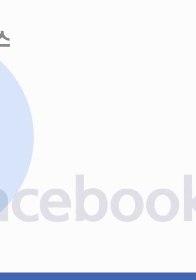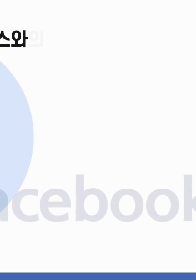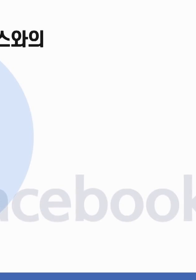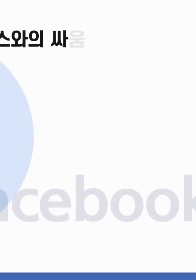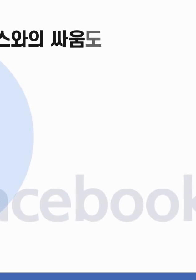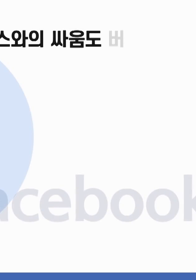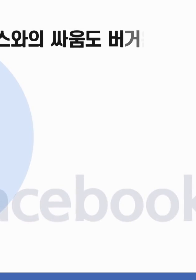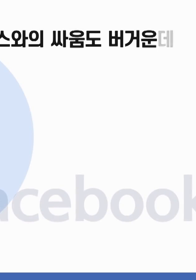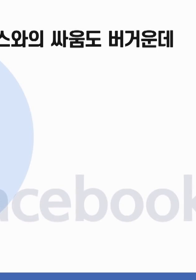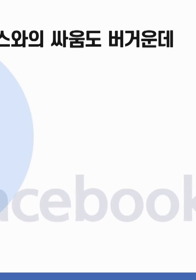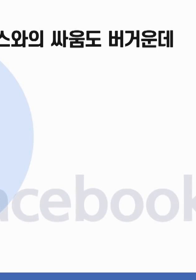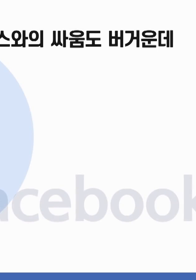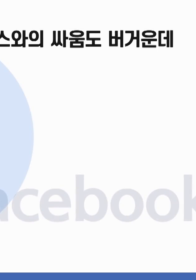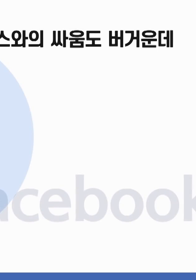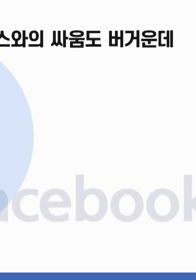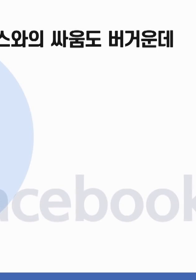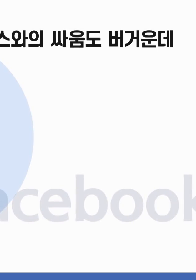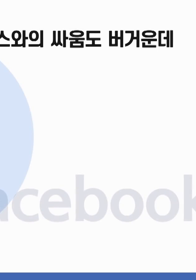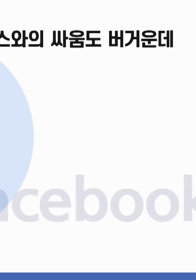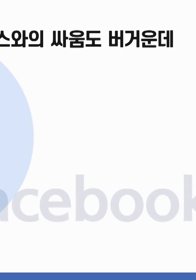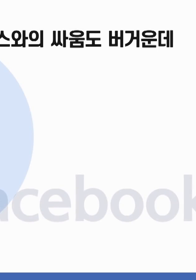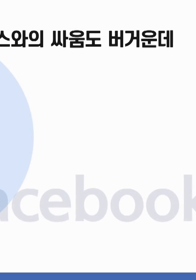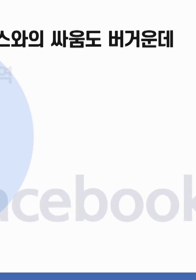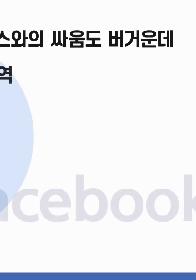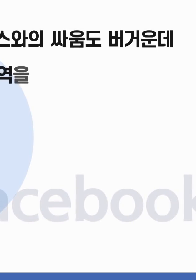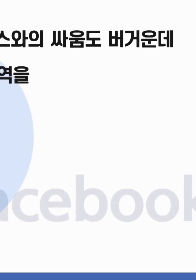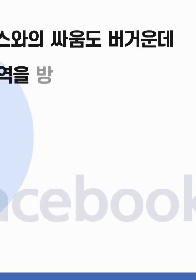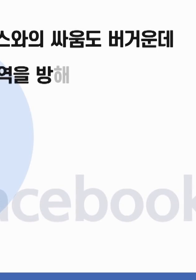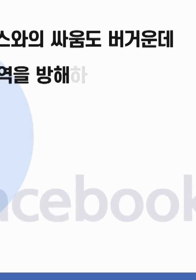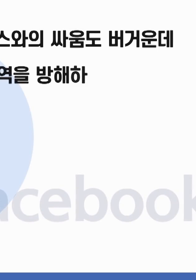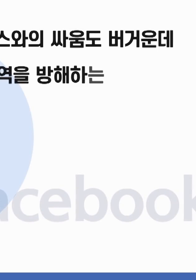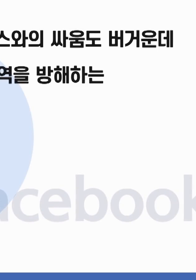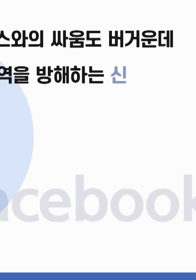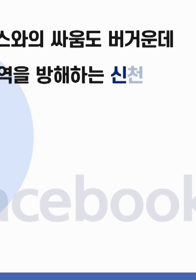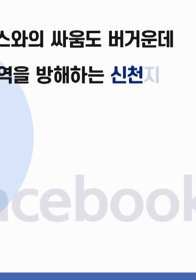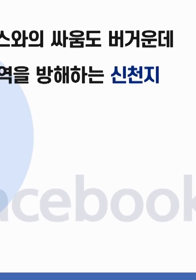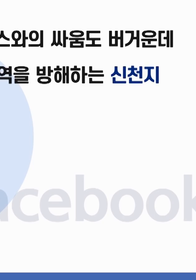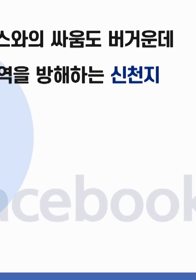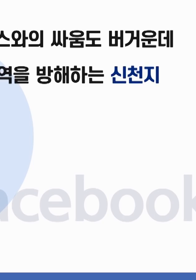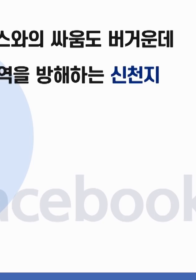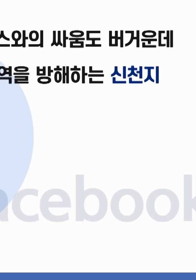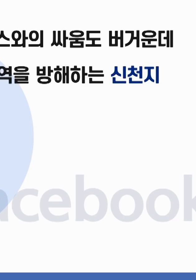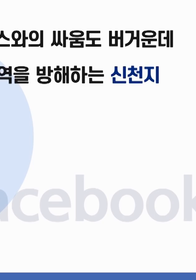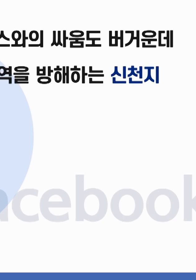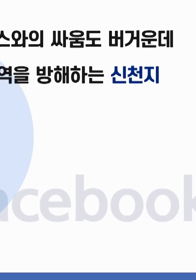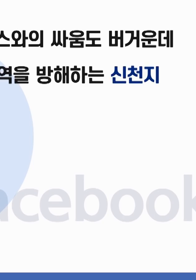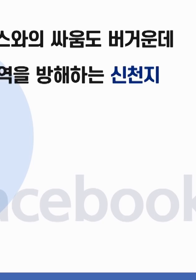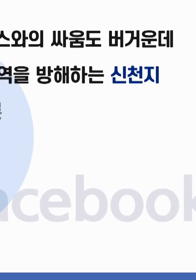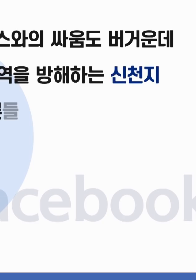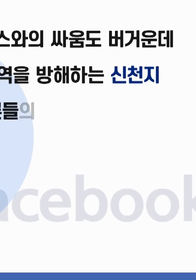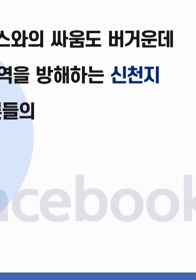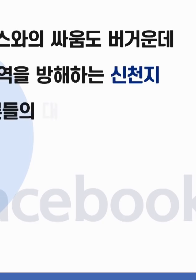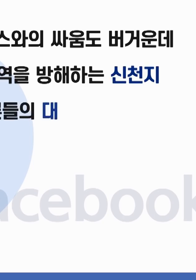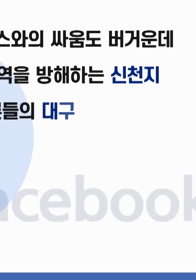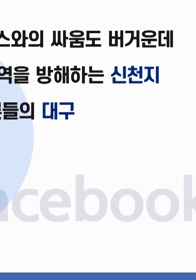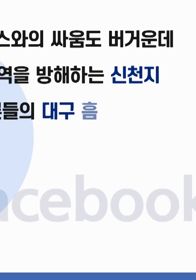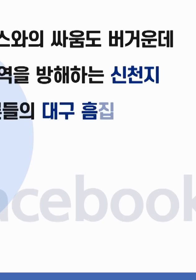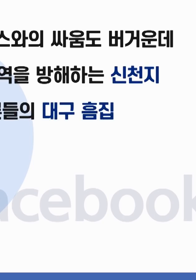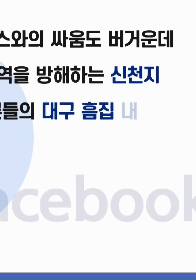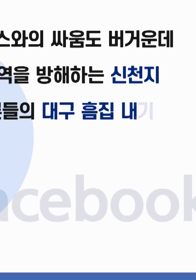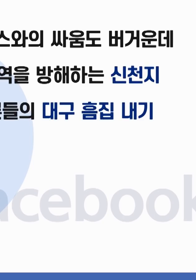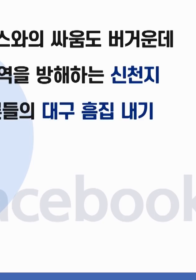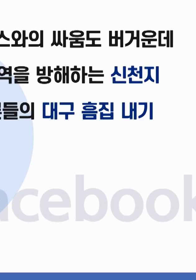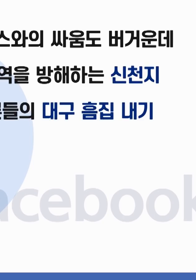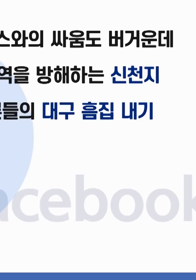코로나 바이러스와의 싸움도 버거운데 교묘하게 방역을 방해하는 신천지, 저급한 언론들의